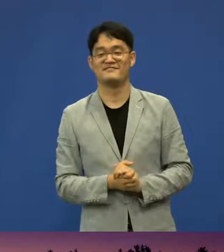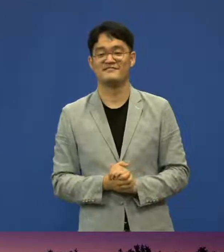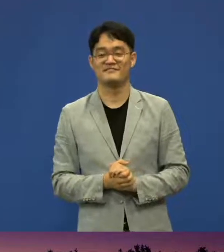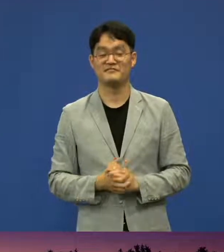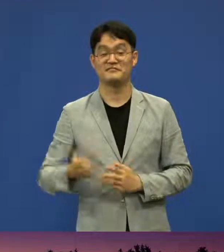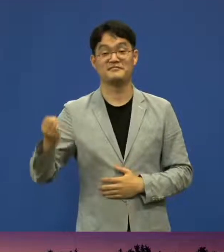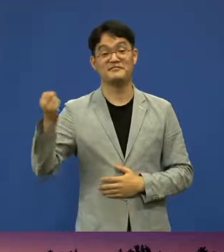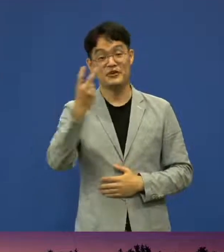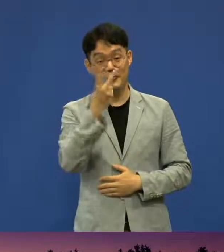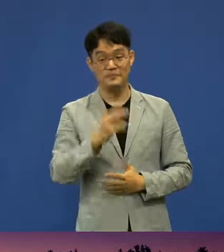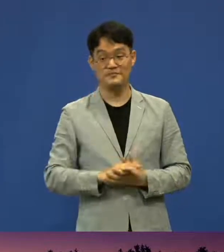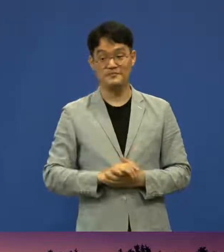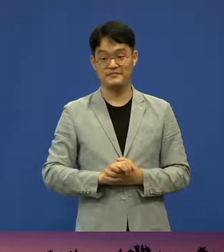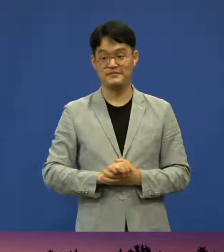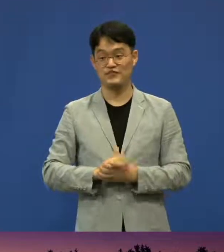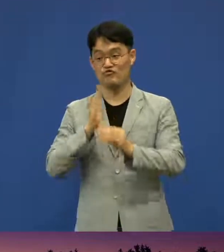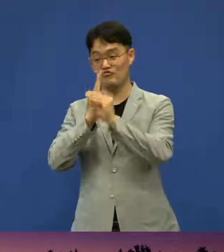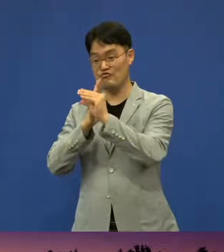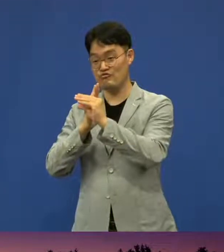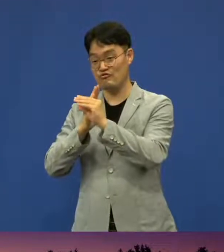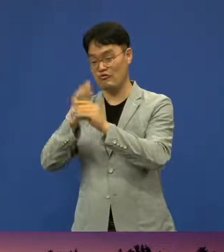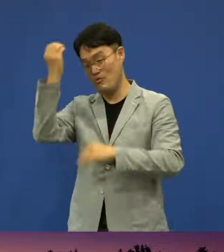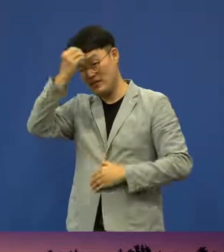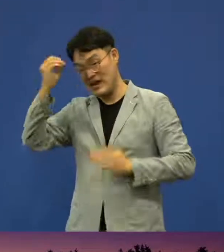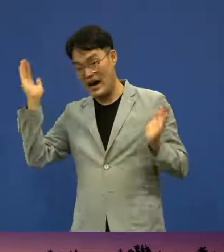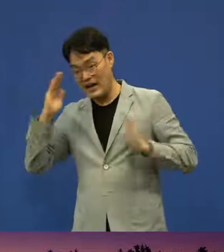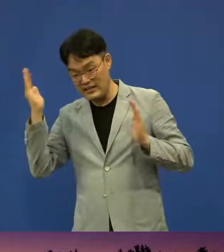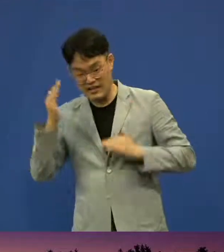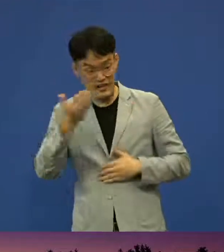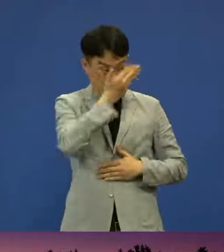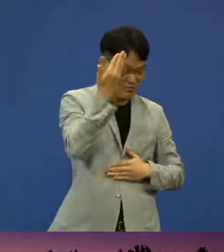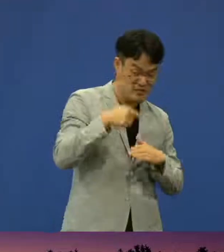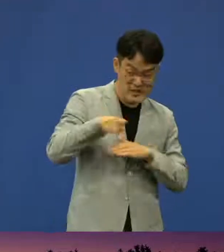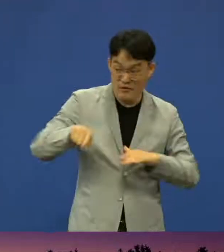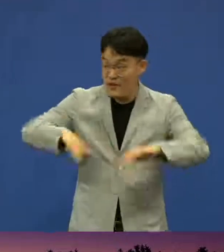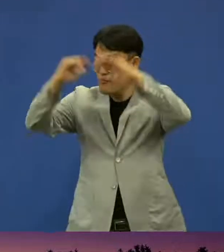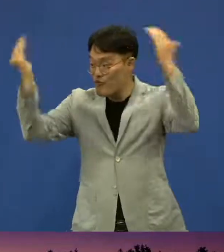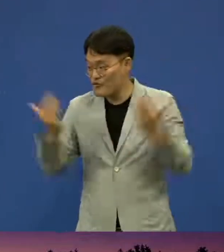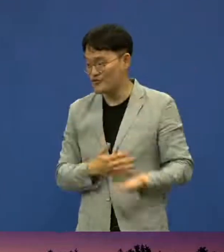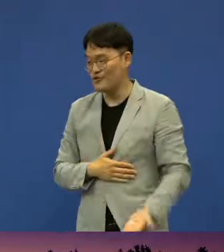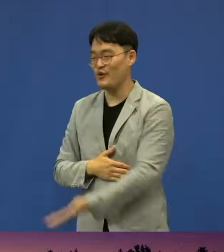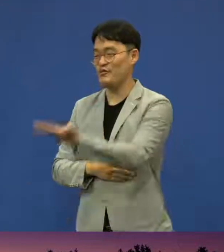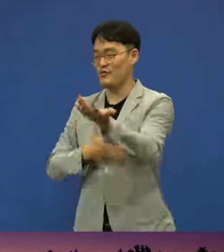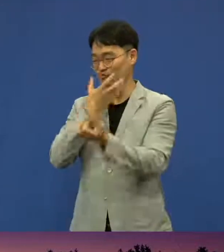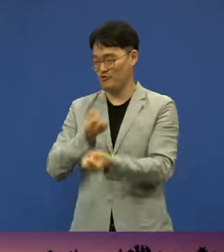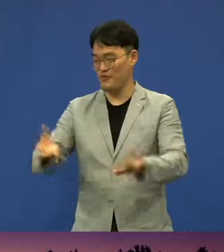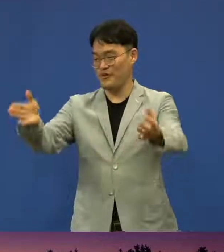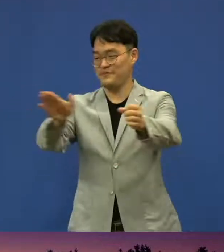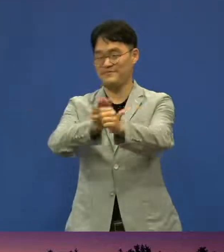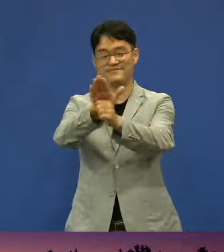그리고 청소년과 청년부를 제외한 여러분들 모두를 축복하고 사랑합니다. 네.